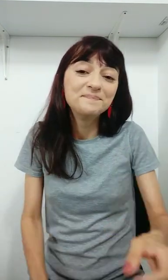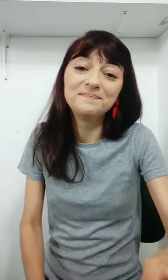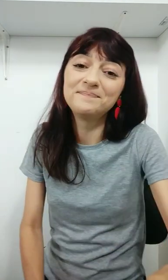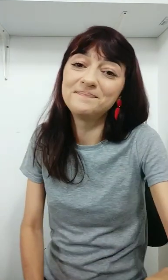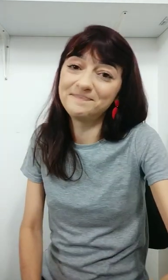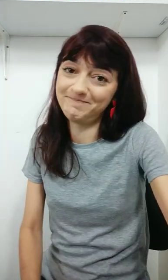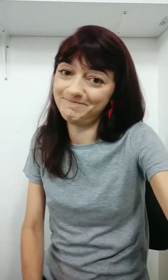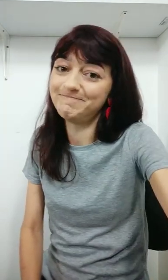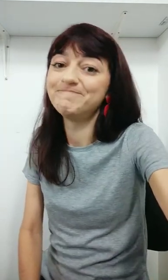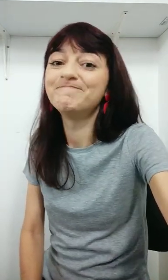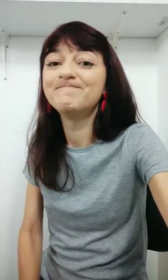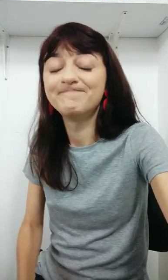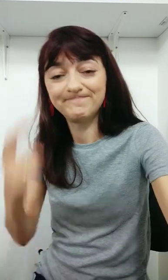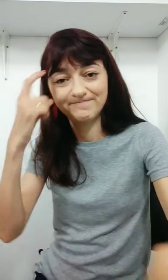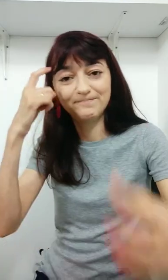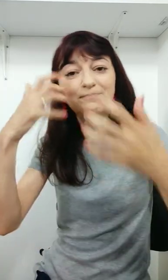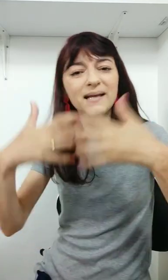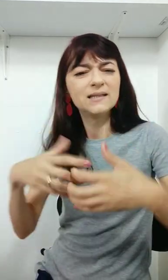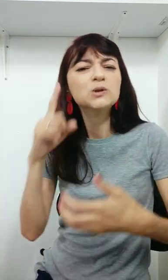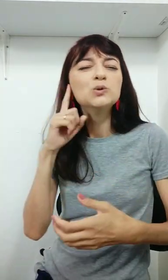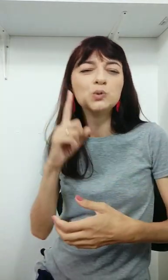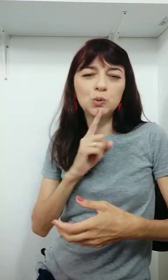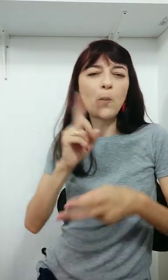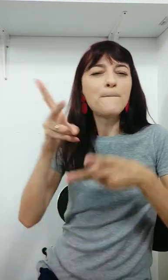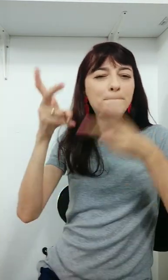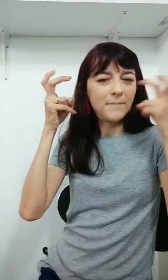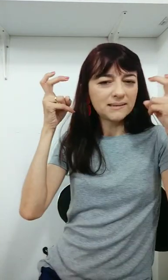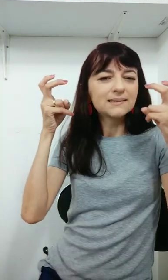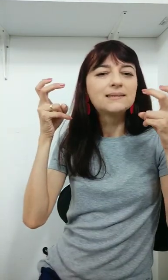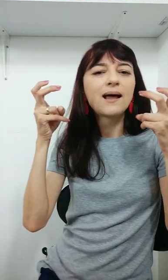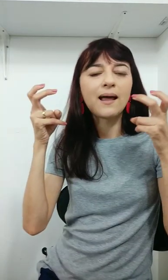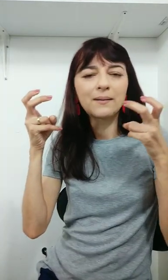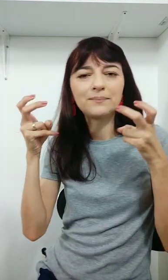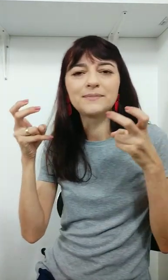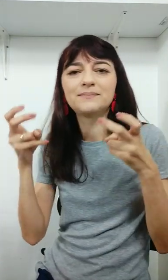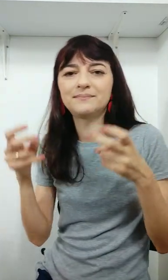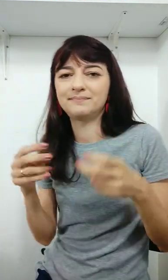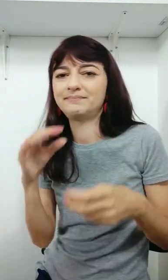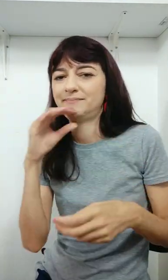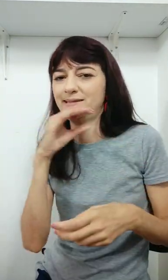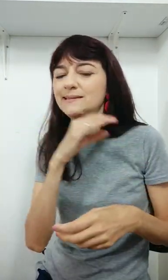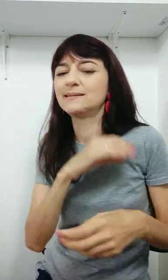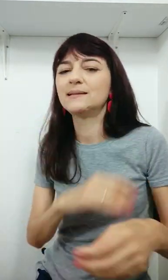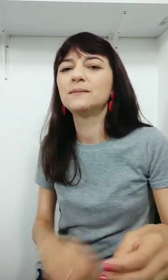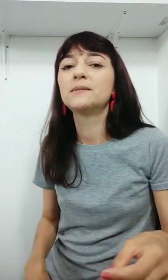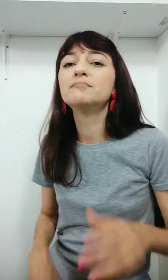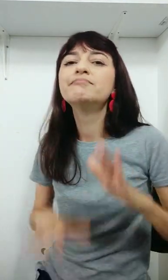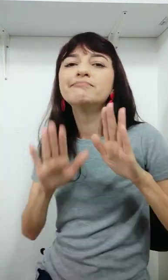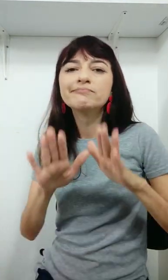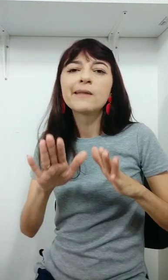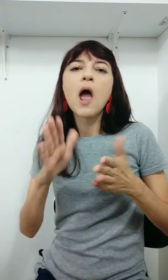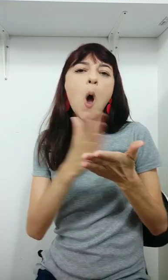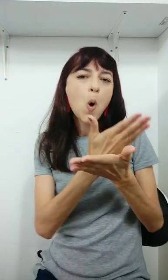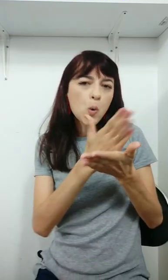surdos apoiam, ajudam aquele ouvinte, só que no final das contas quem leva o mérito é apenas o ouvinte, quem leva o prêmio